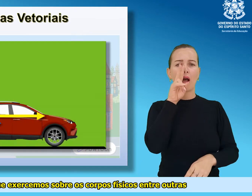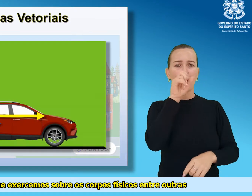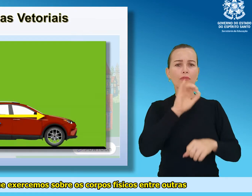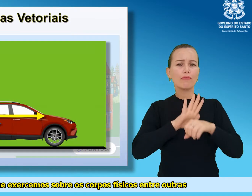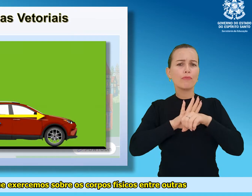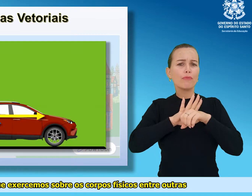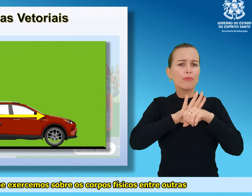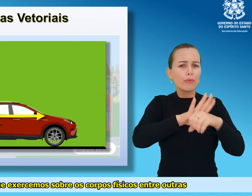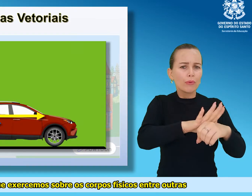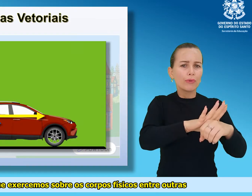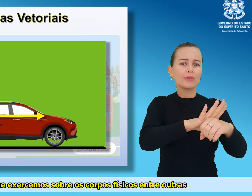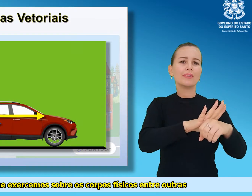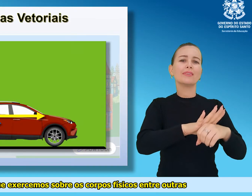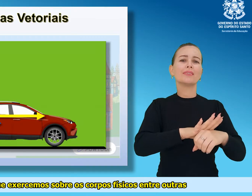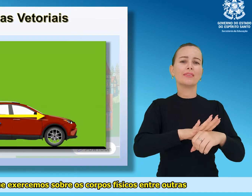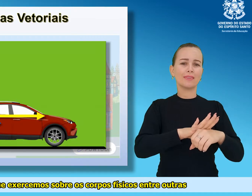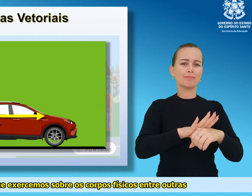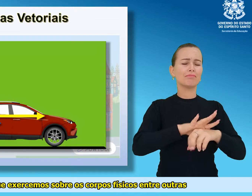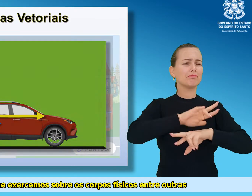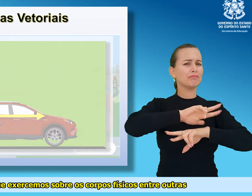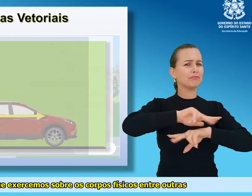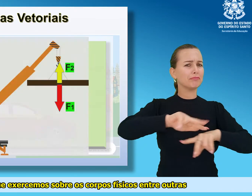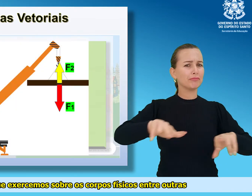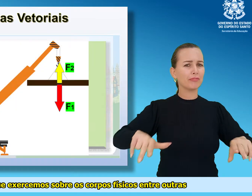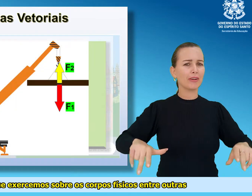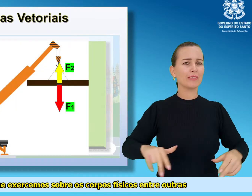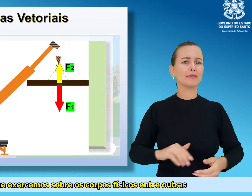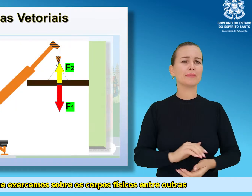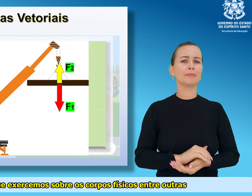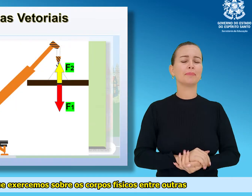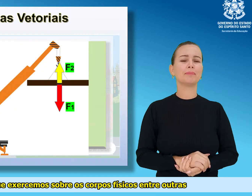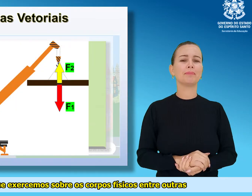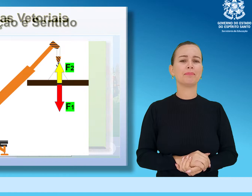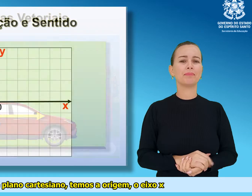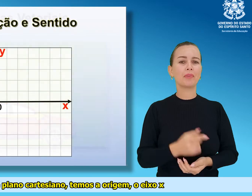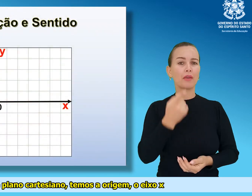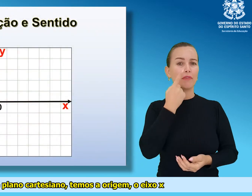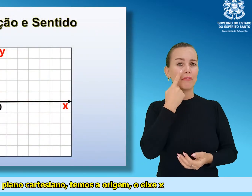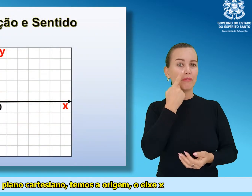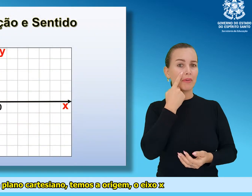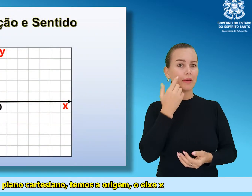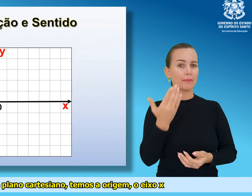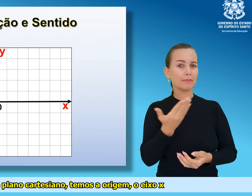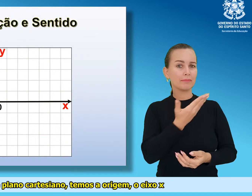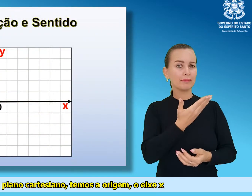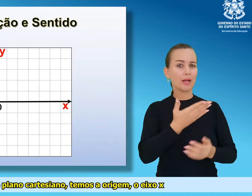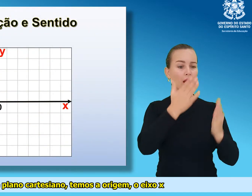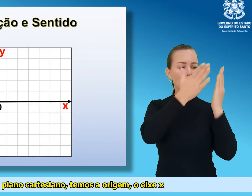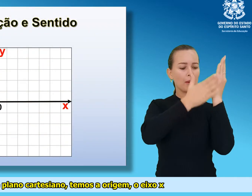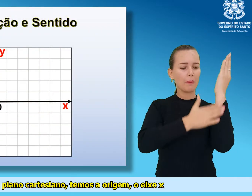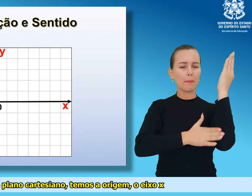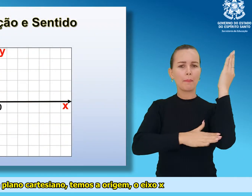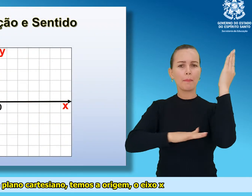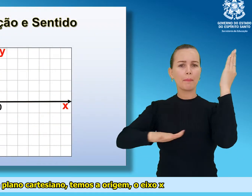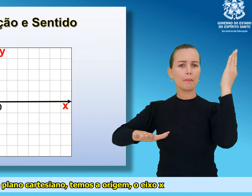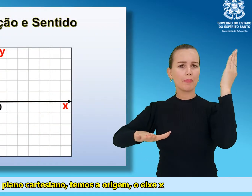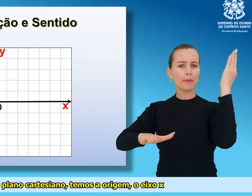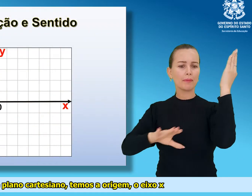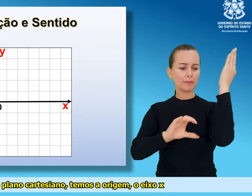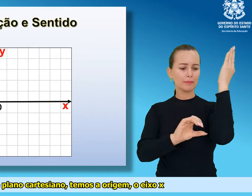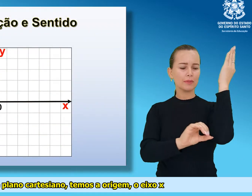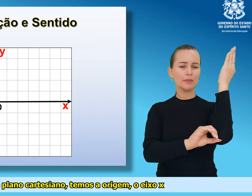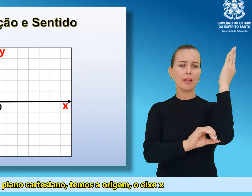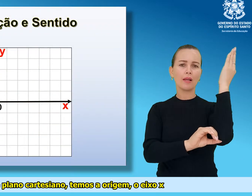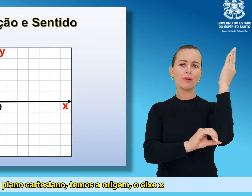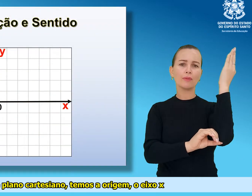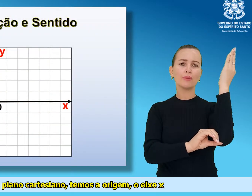a força que exercemos sobre os corpos físicos, entre outras. Neste plano cartesiano, temos a